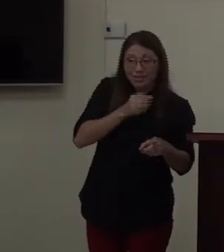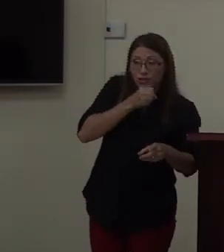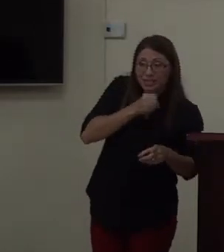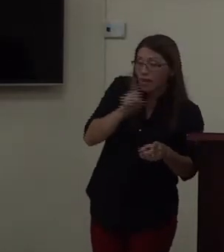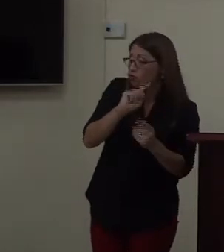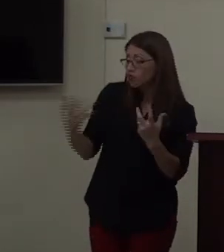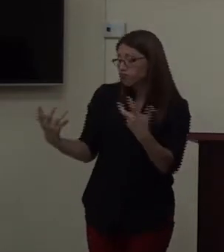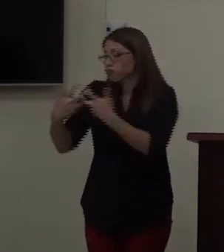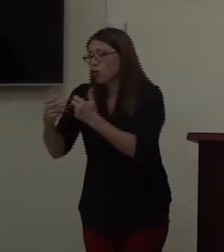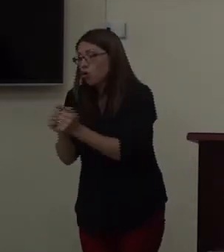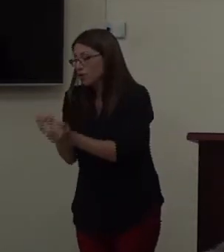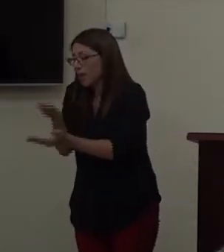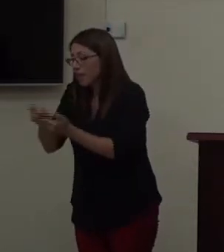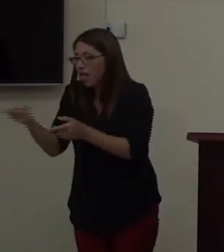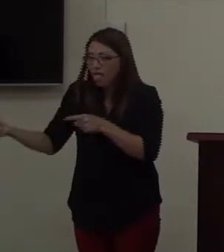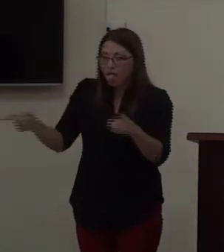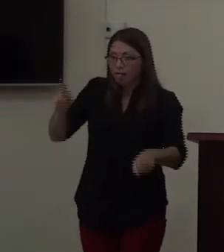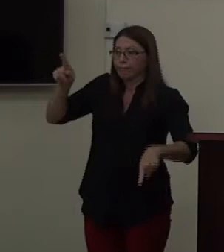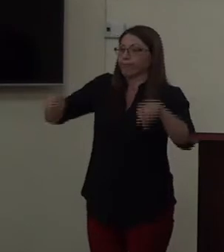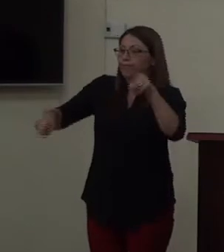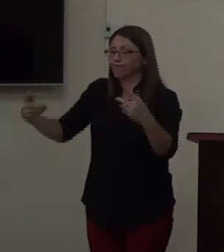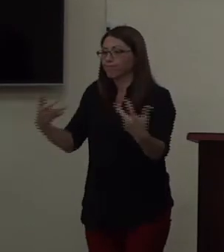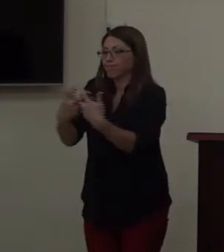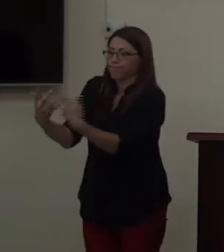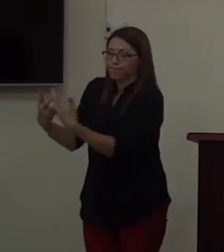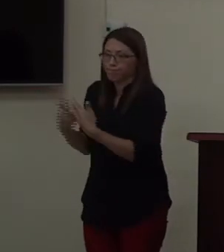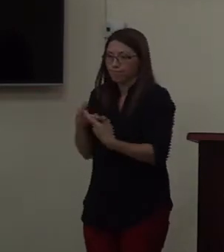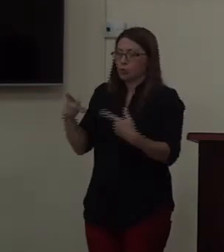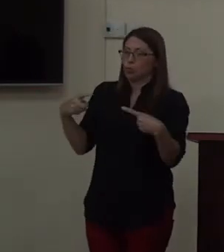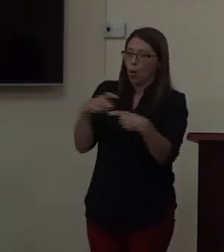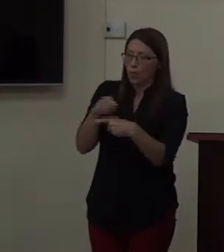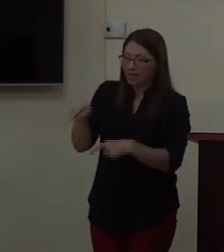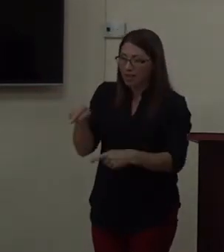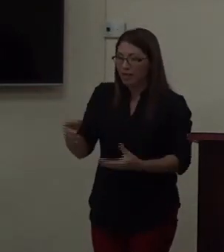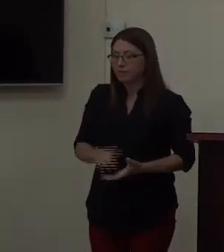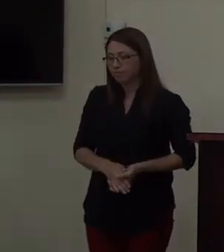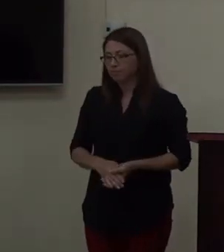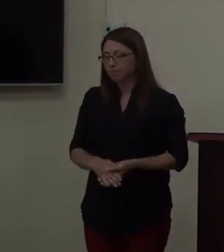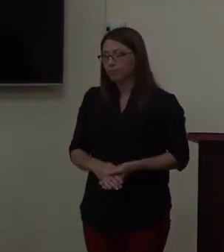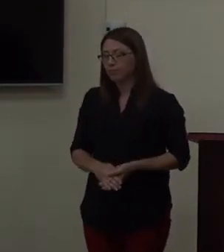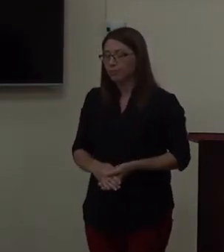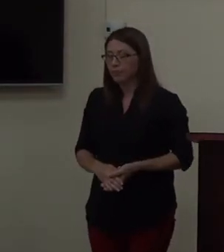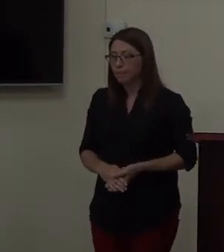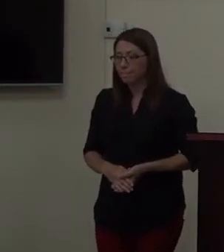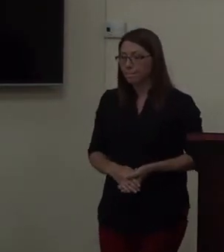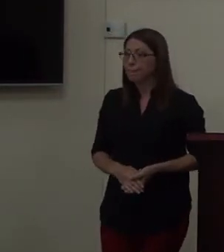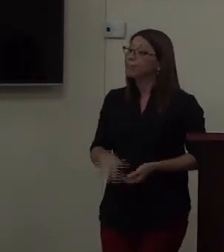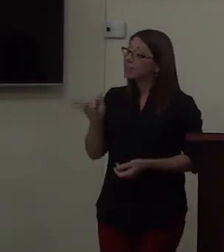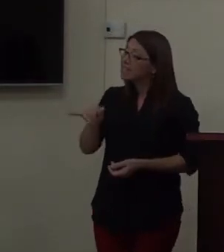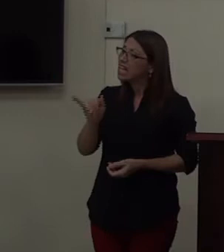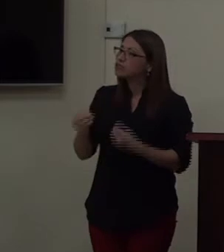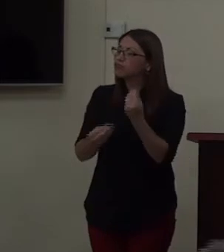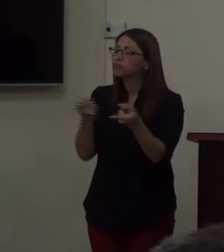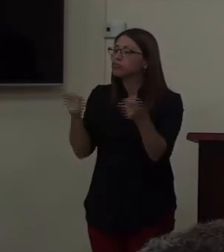lo que plantean estos ni con lo que plantean estos, y ahí hay también una complejidad enorme. Y eso nos lleva a